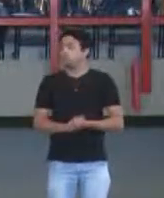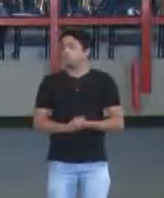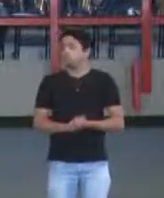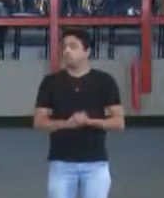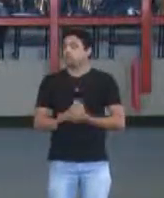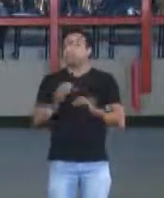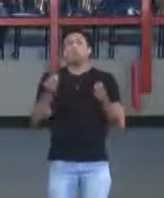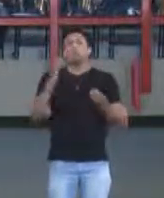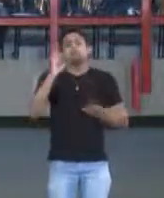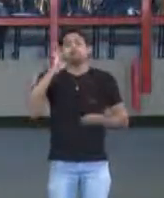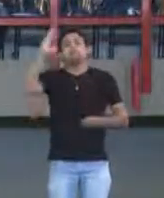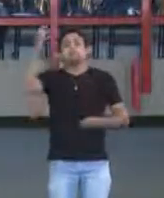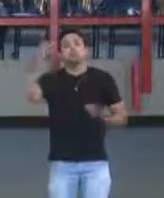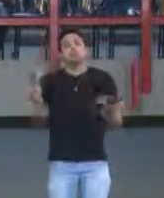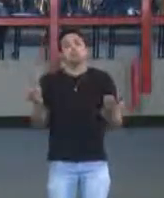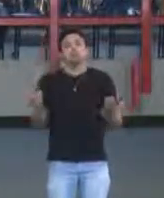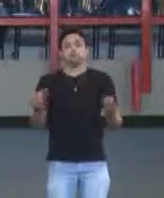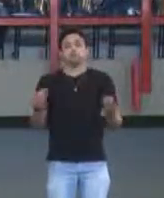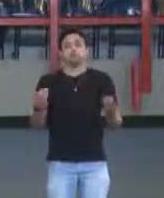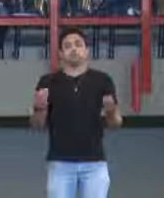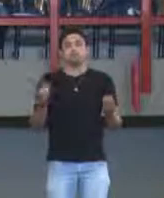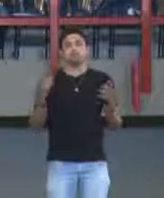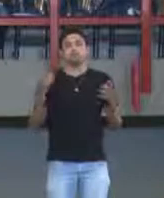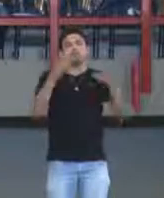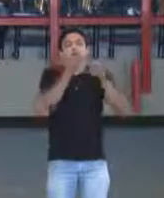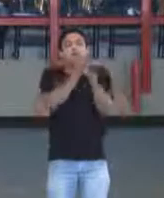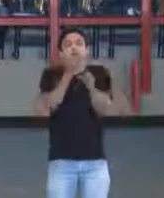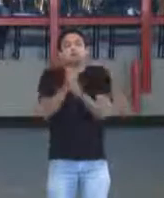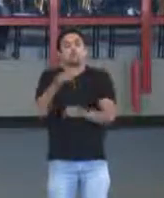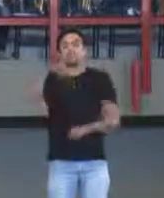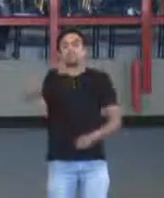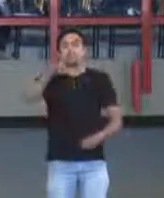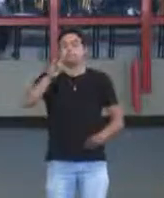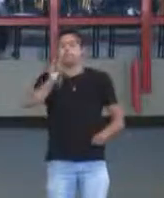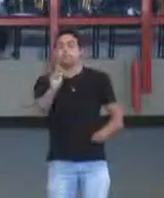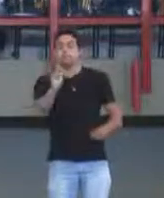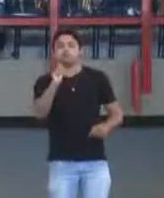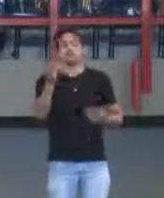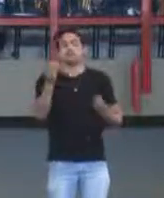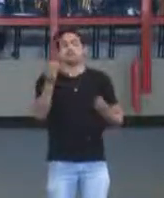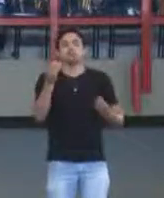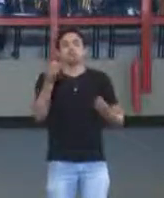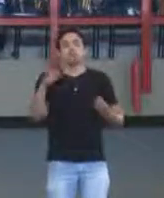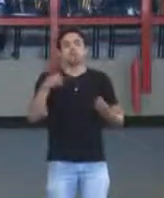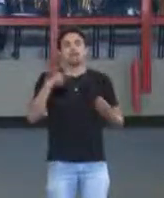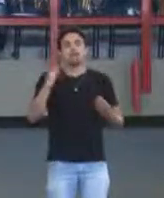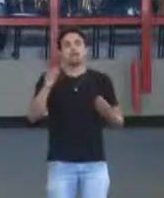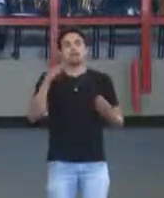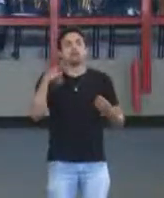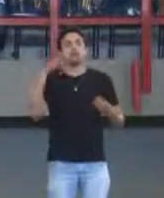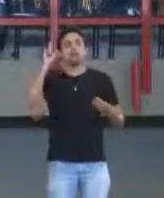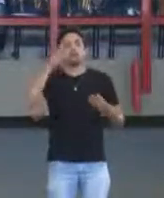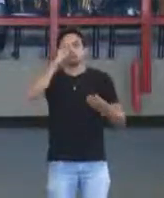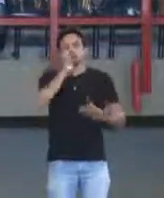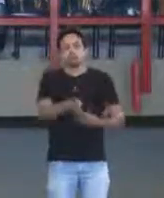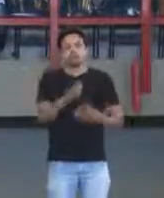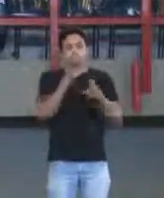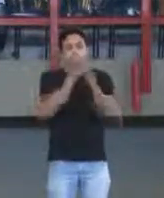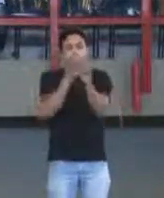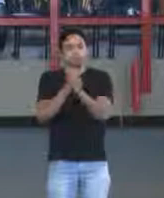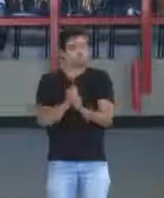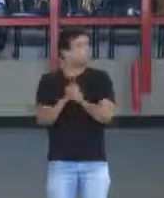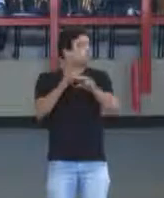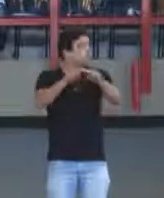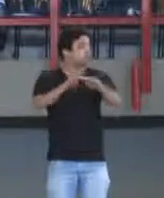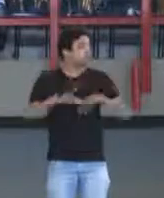como é que a gente resolve aí a questão? Como é que a gente calcula a média aritmética? Essa média não é ponderada, é uma média direta, não é?